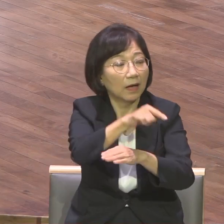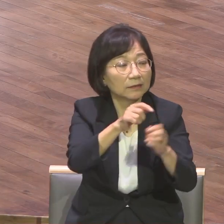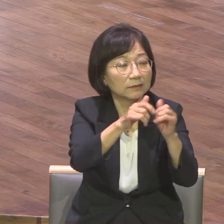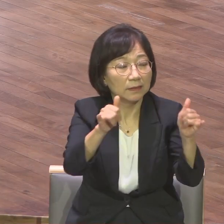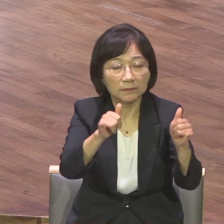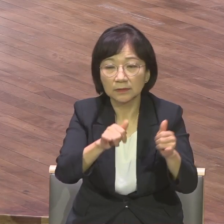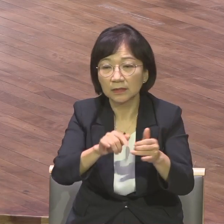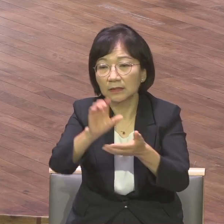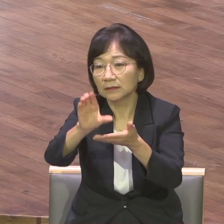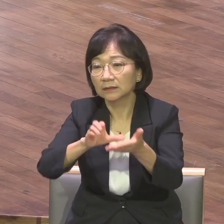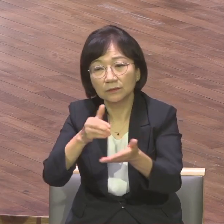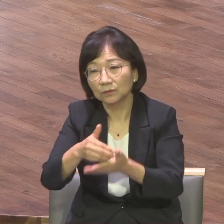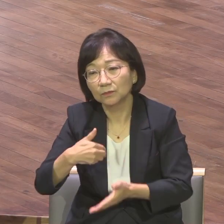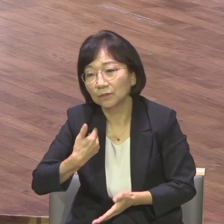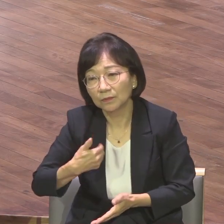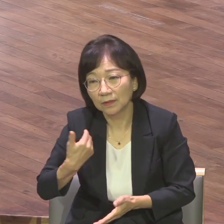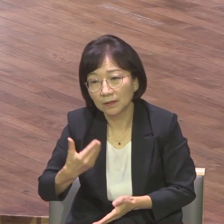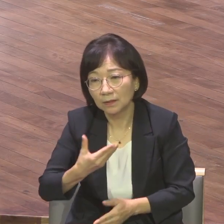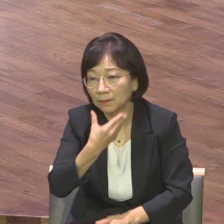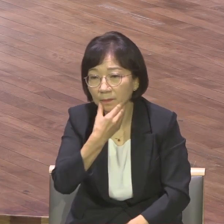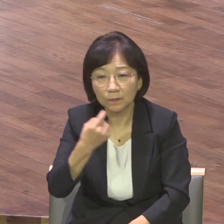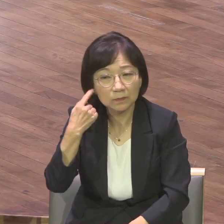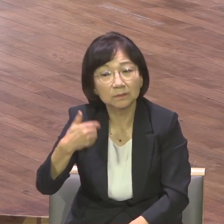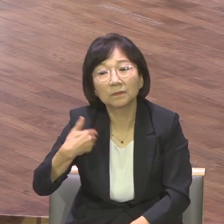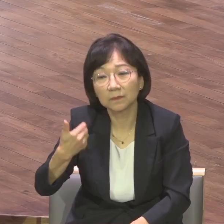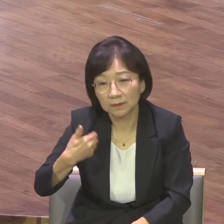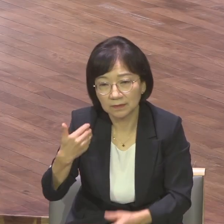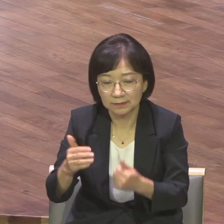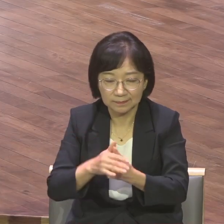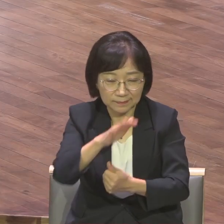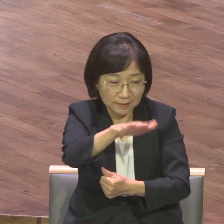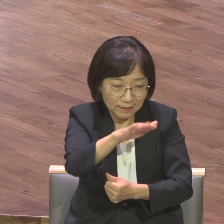그리스도로 오셔서 우리 인생 모든 문제를 해결하셨다고.